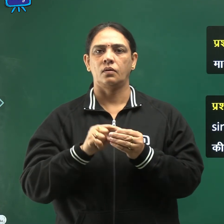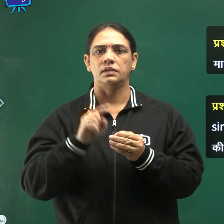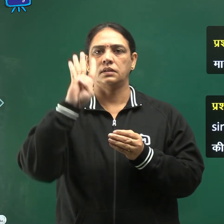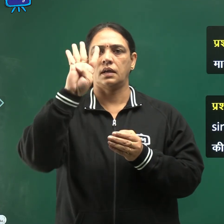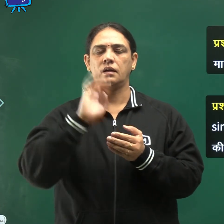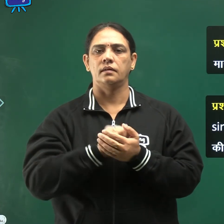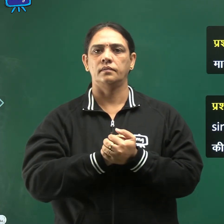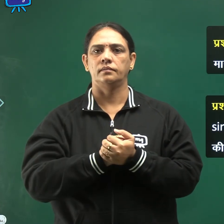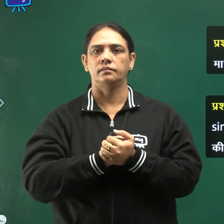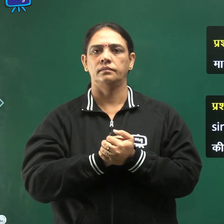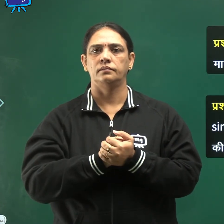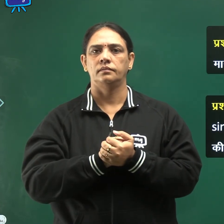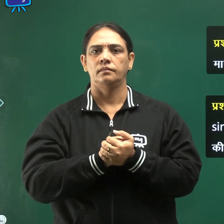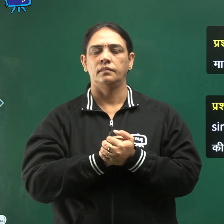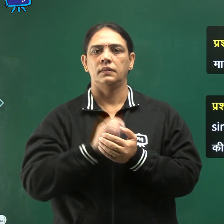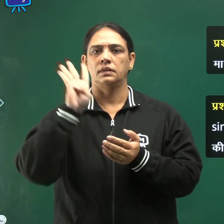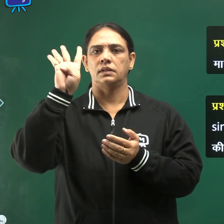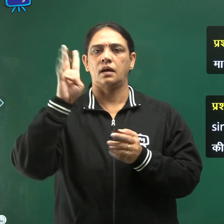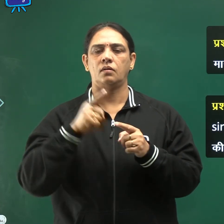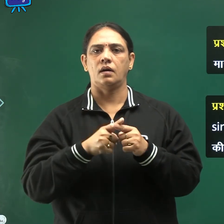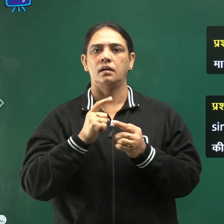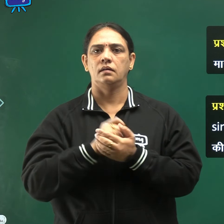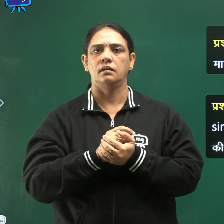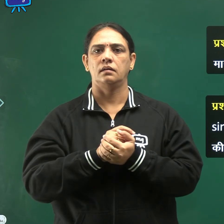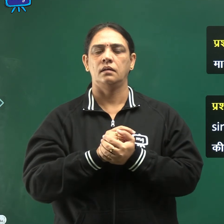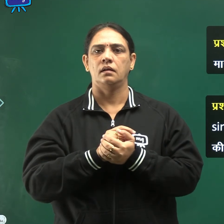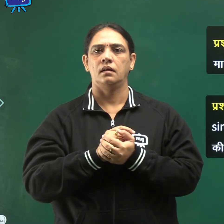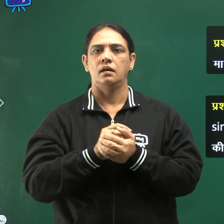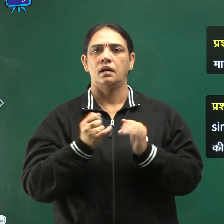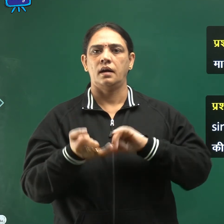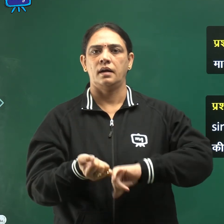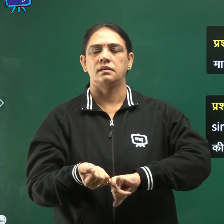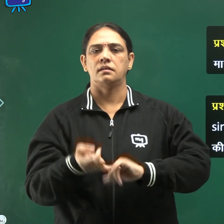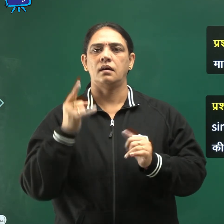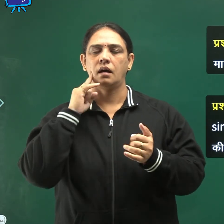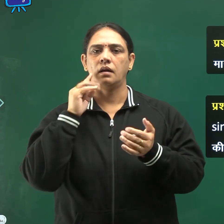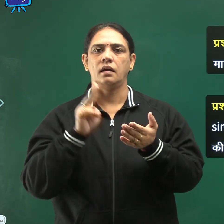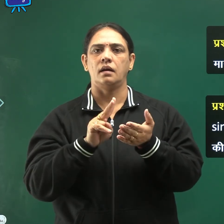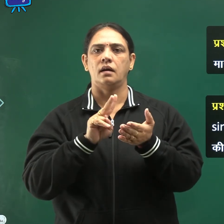4, 4 गुणा साइन 18 डिग्री